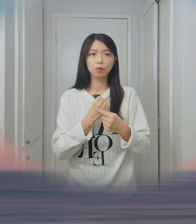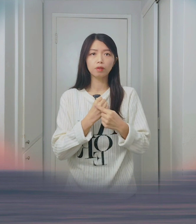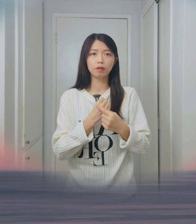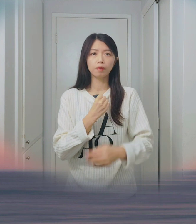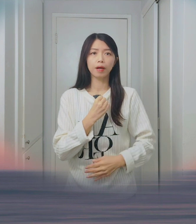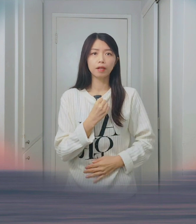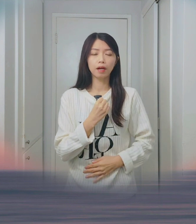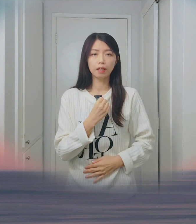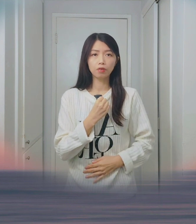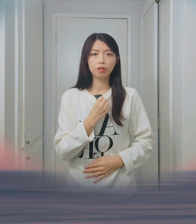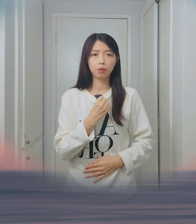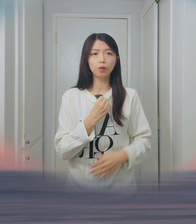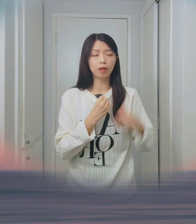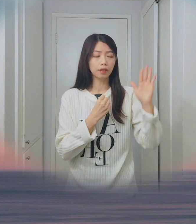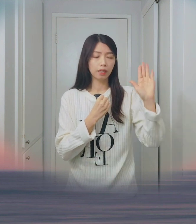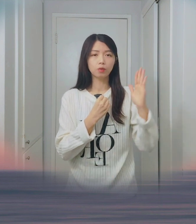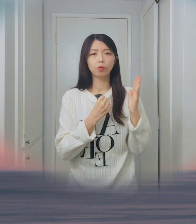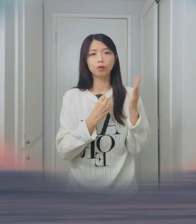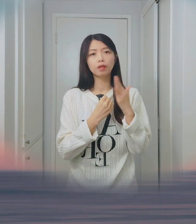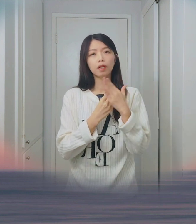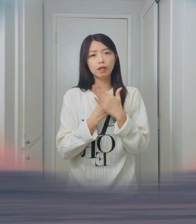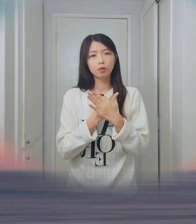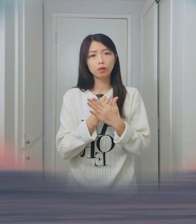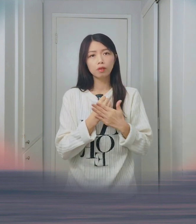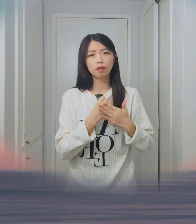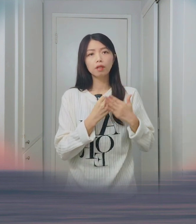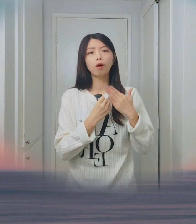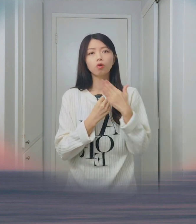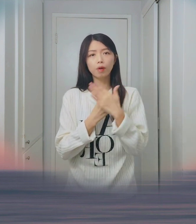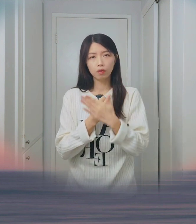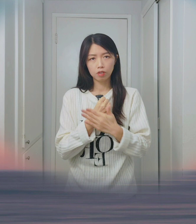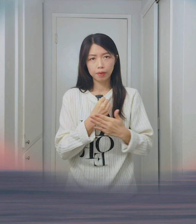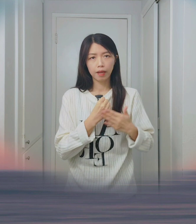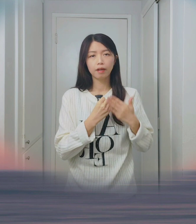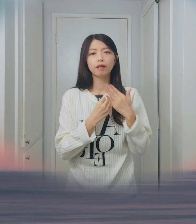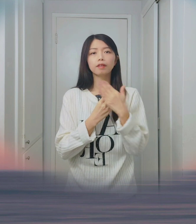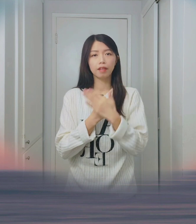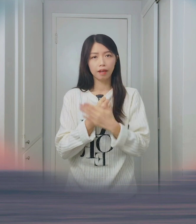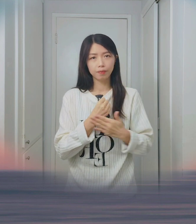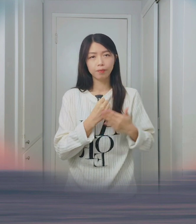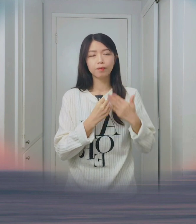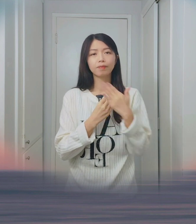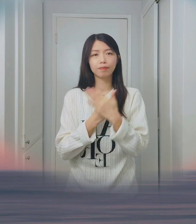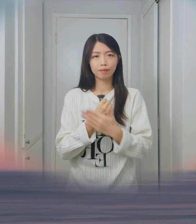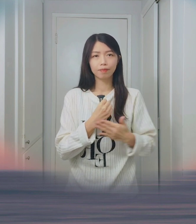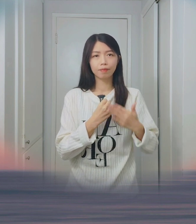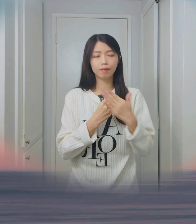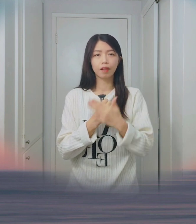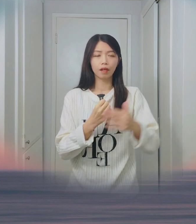이때 손등이 밖을 향하게 해주시고 다른 손으로는 이 손등을 어루만져 주시면 돼요. 은혜.